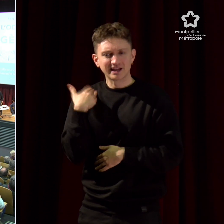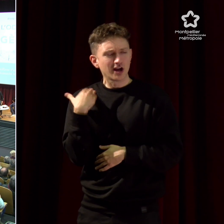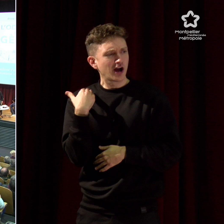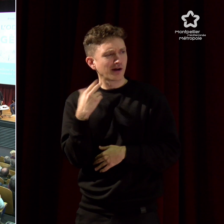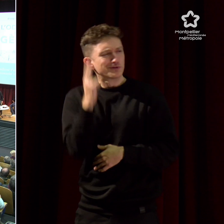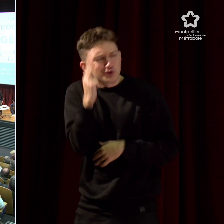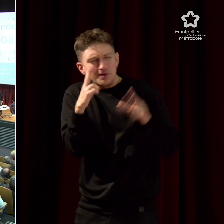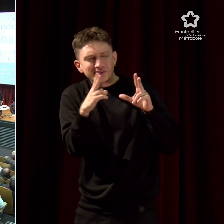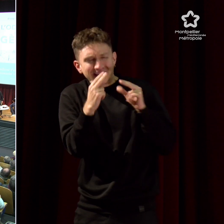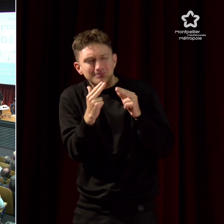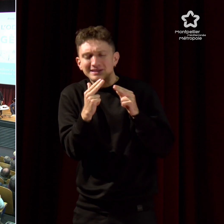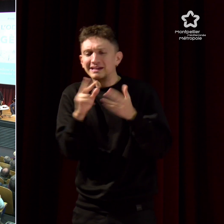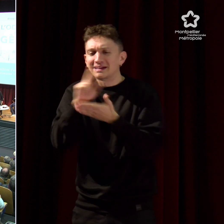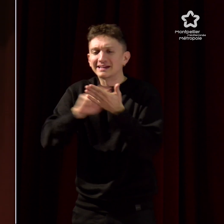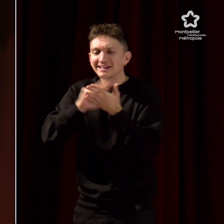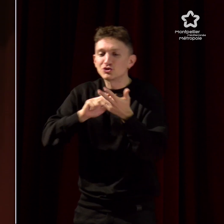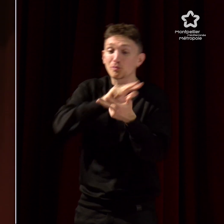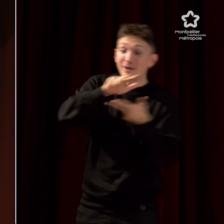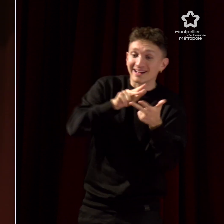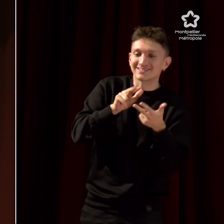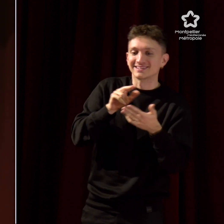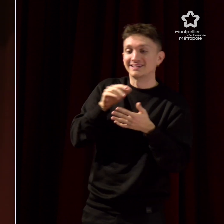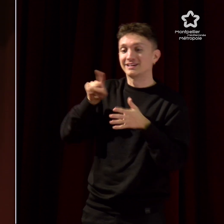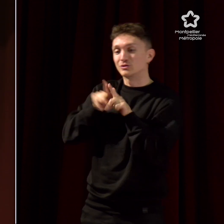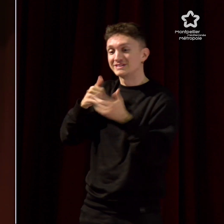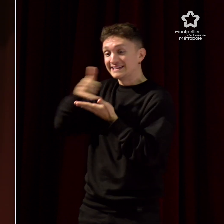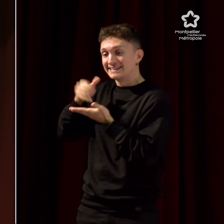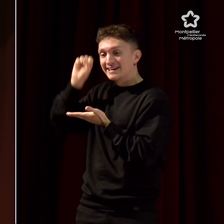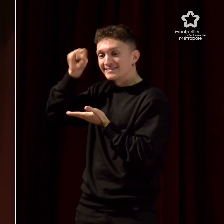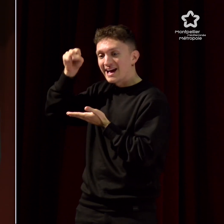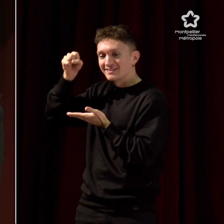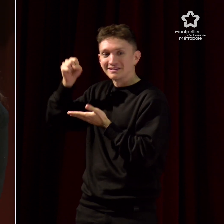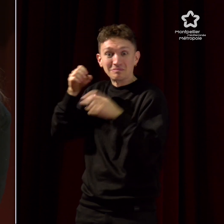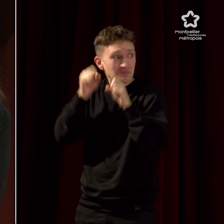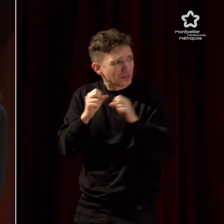et basques. Est-ce que vous pourriez nous en dire plus? Ah ouais, c'est trop sympa comme question.